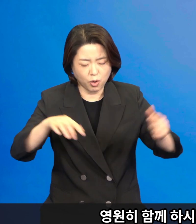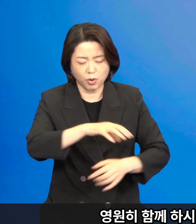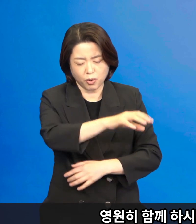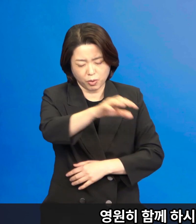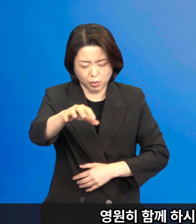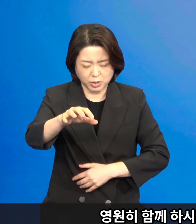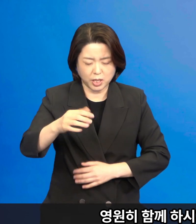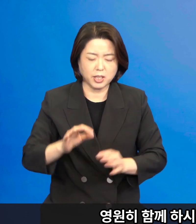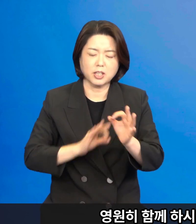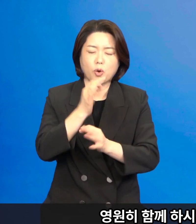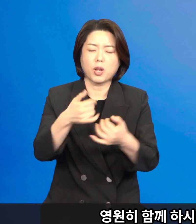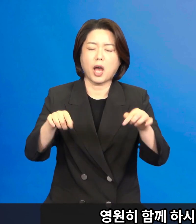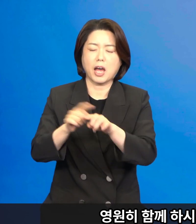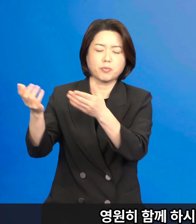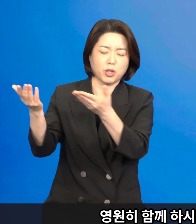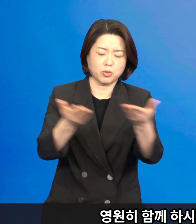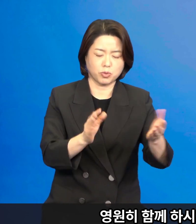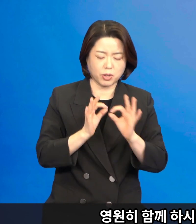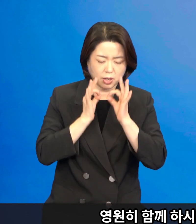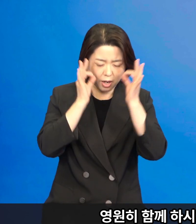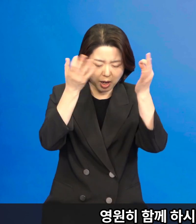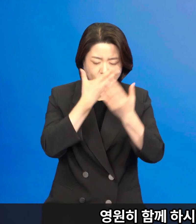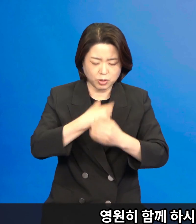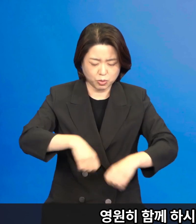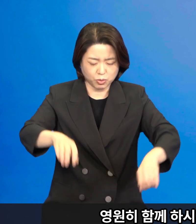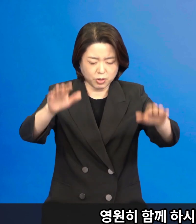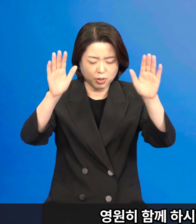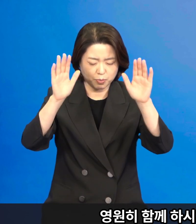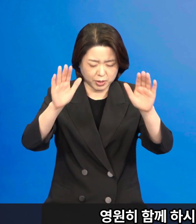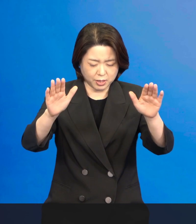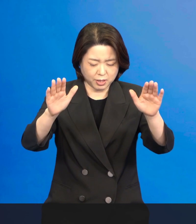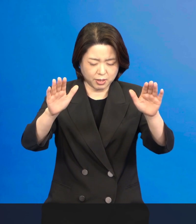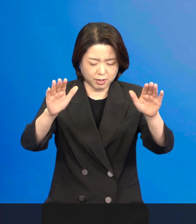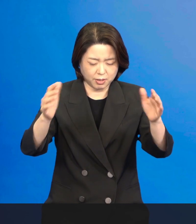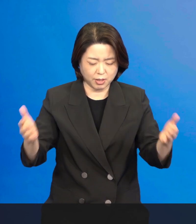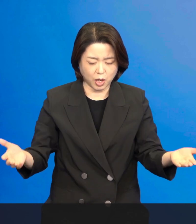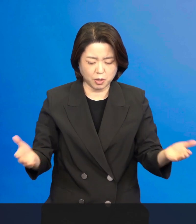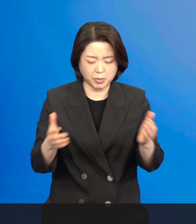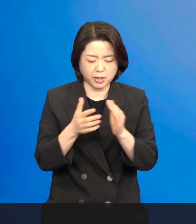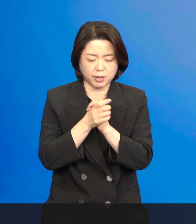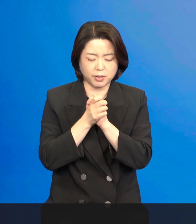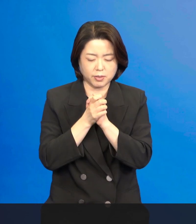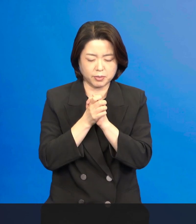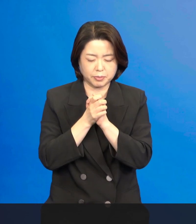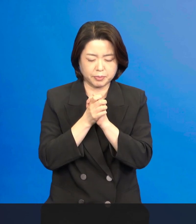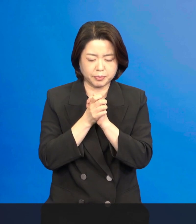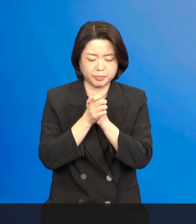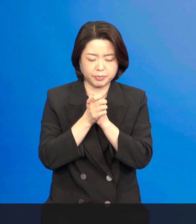영원히 함께 하시기를 간절히 축원하옵나이다. 아멘.